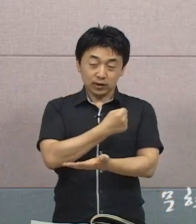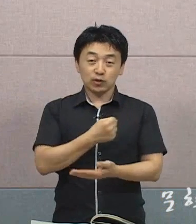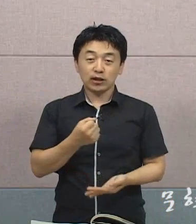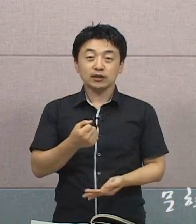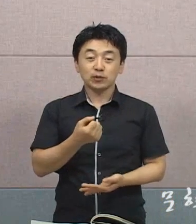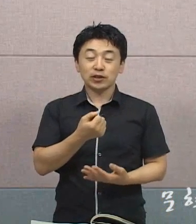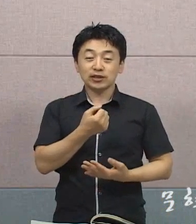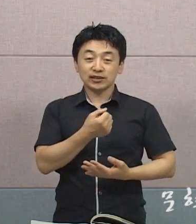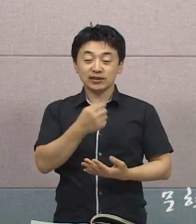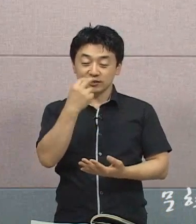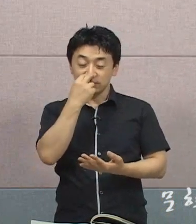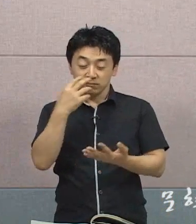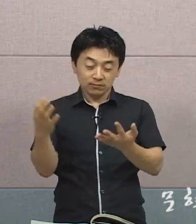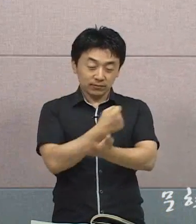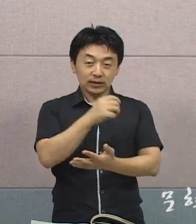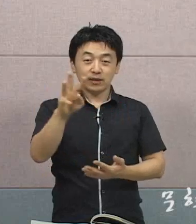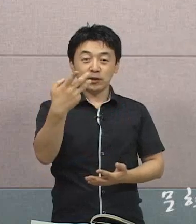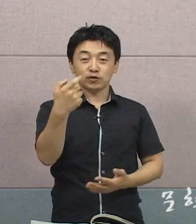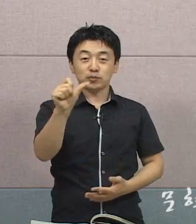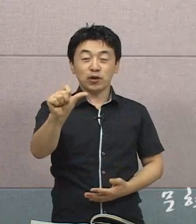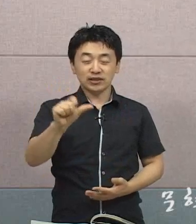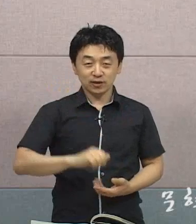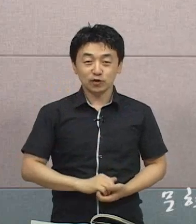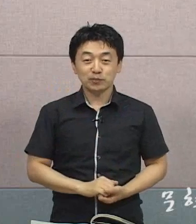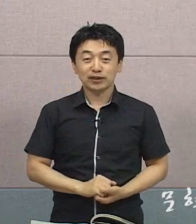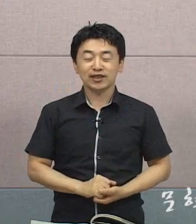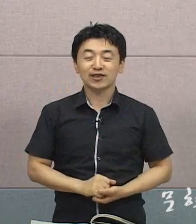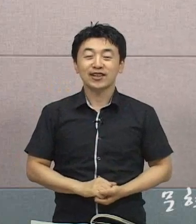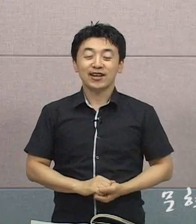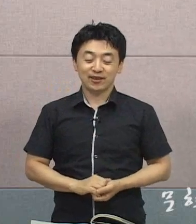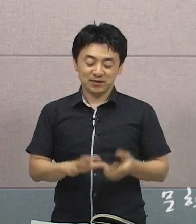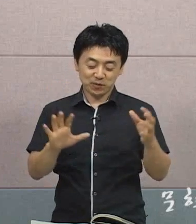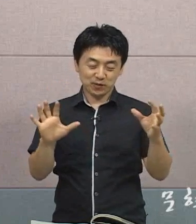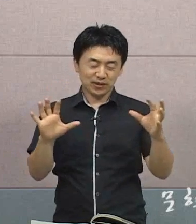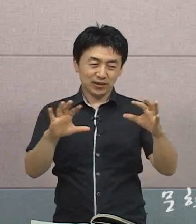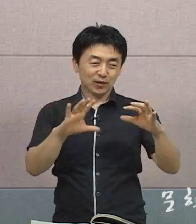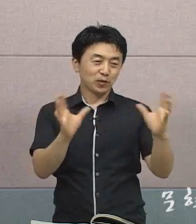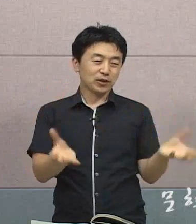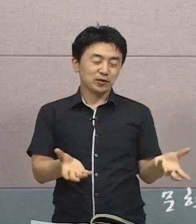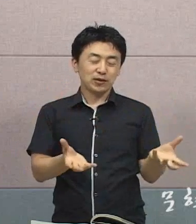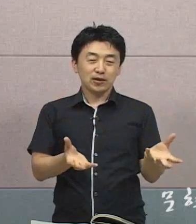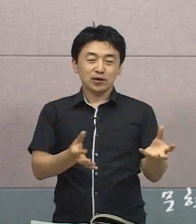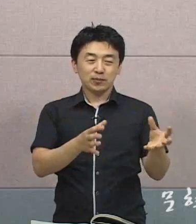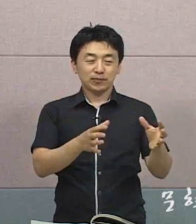그리고요, 가끔 농아인들이 장난칠 때는요, 365까지 써주십니다. 그래서 농아인을